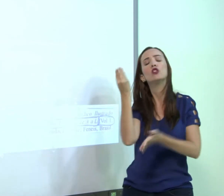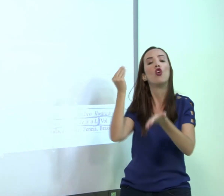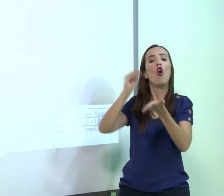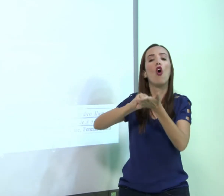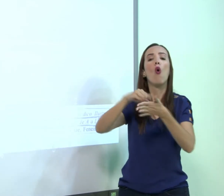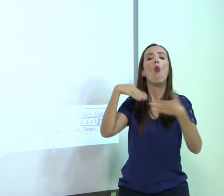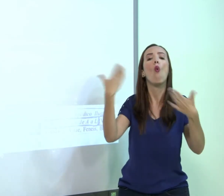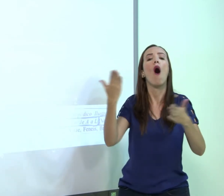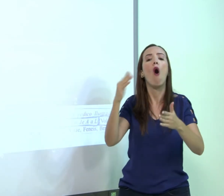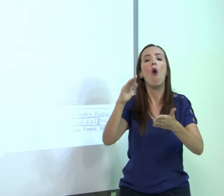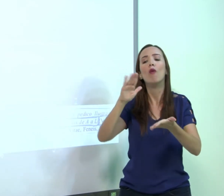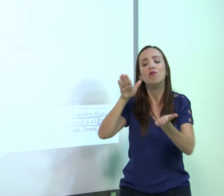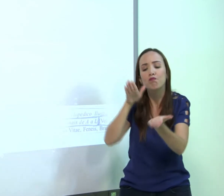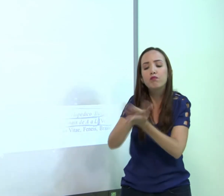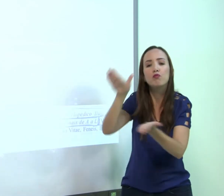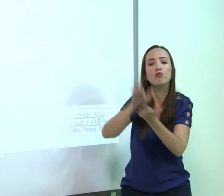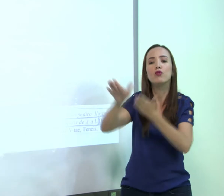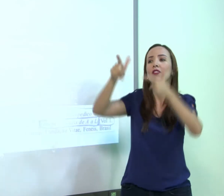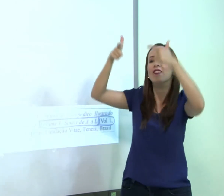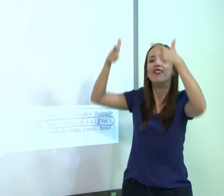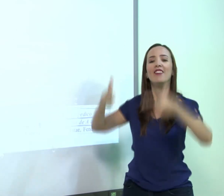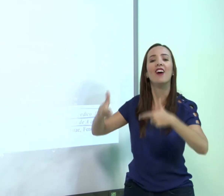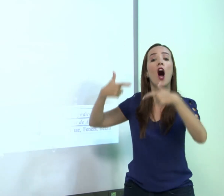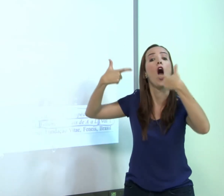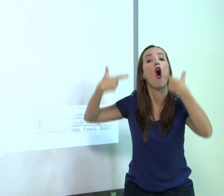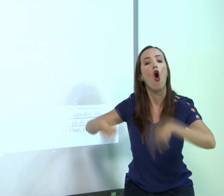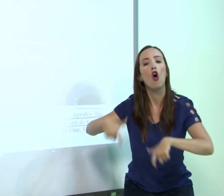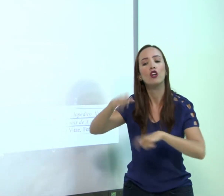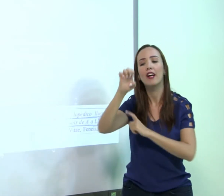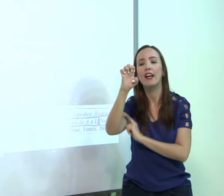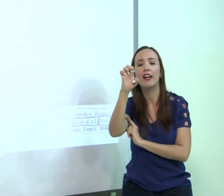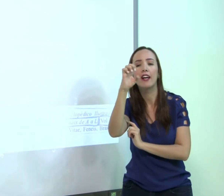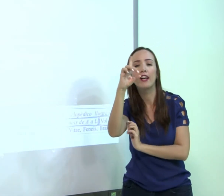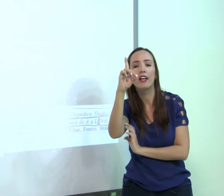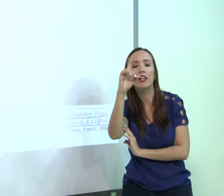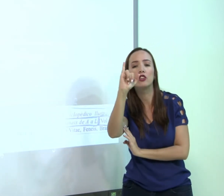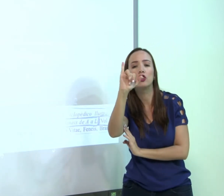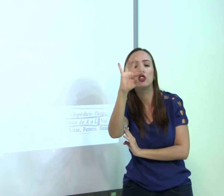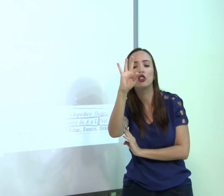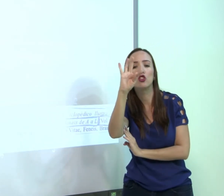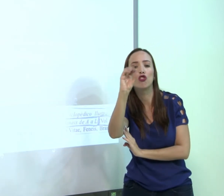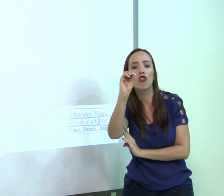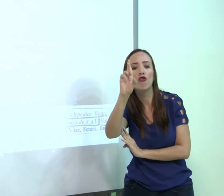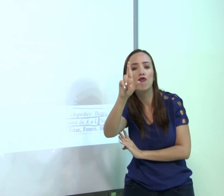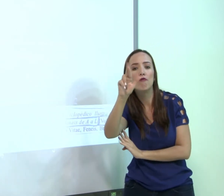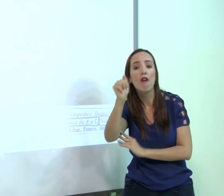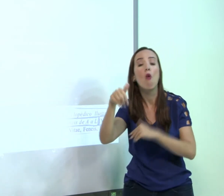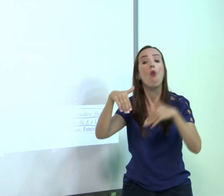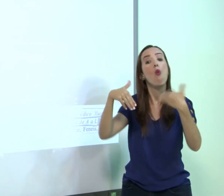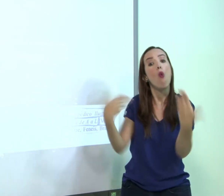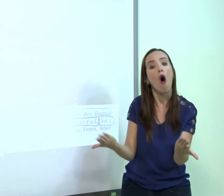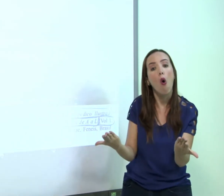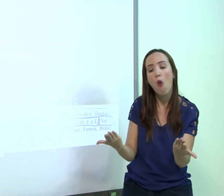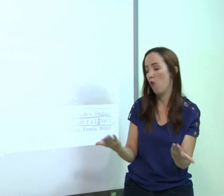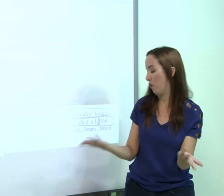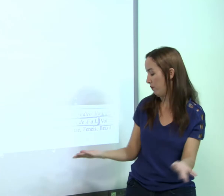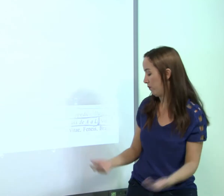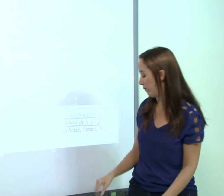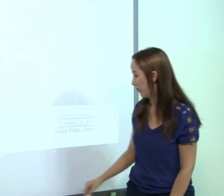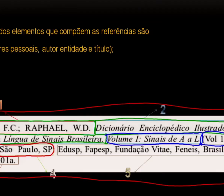Logo após, coloca-se a editora. Qual a